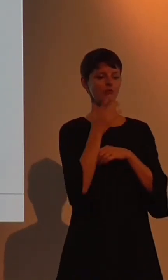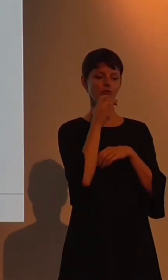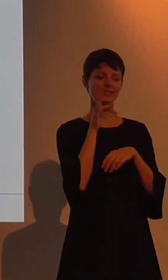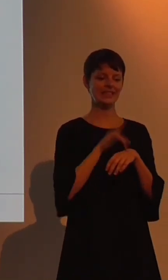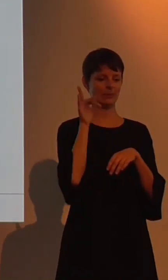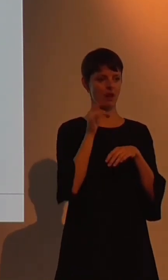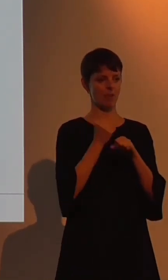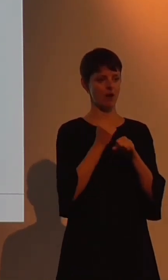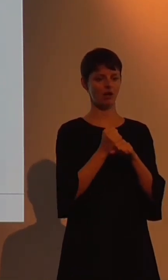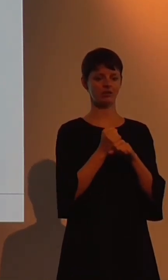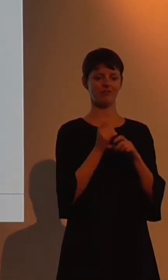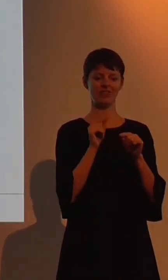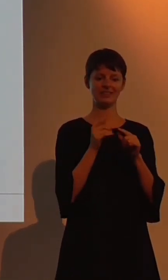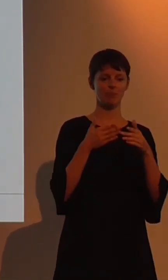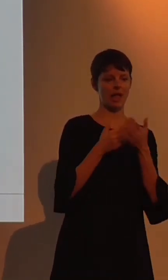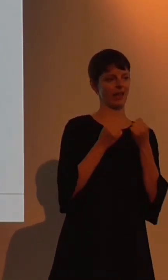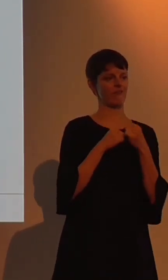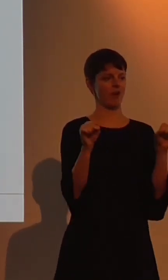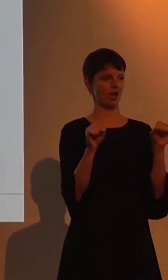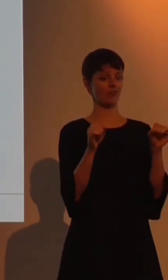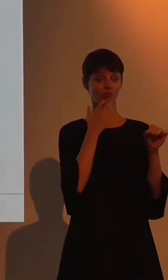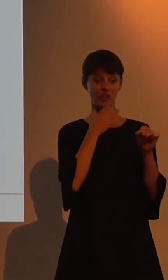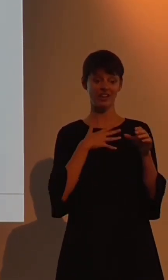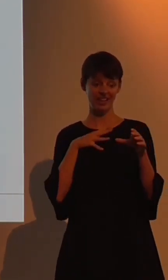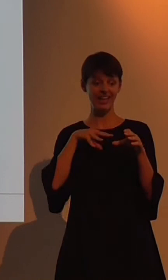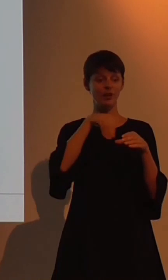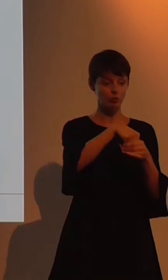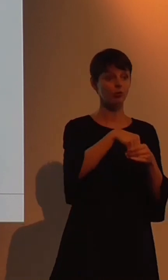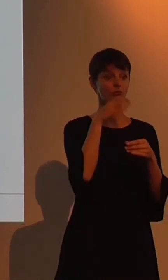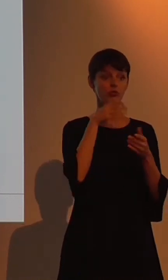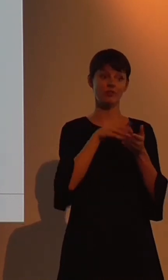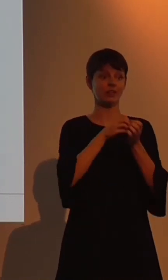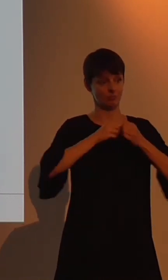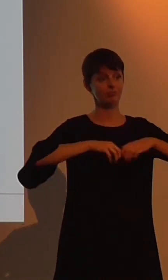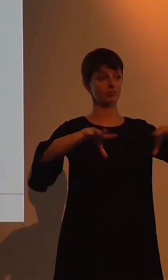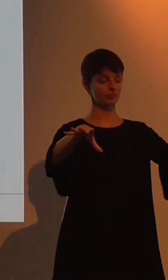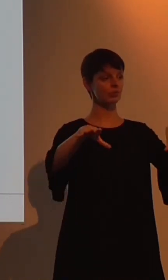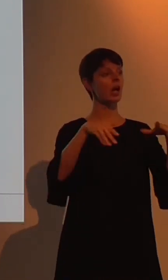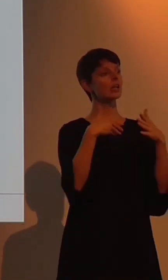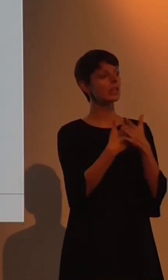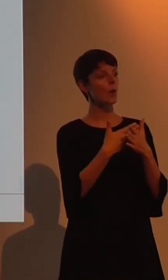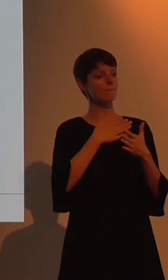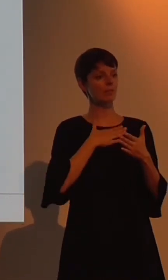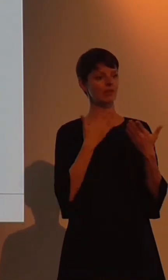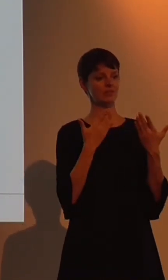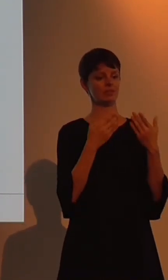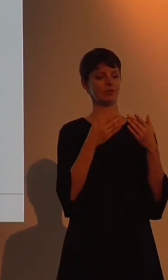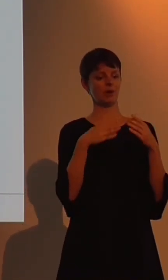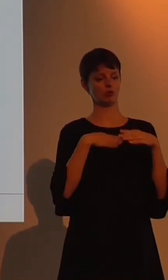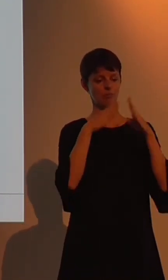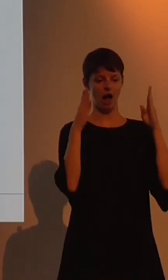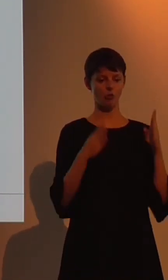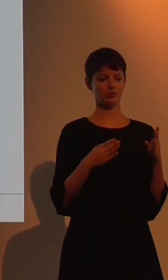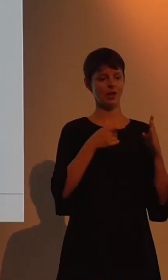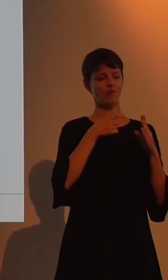um eine Finanzierung aus der Rundfunkgebühr. In der Konsequenz hier hieße das beispielsweise